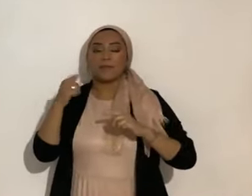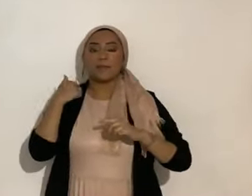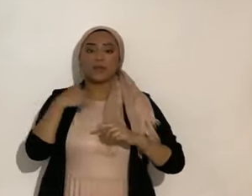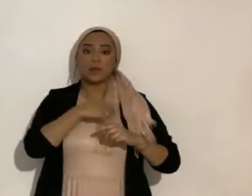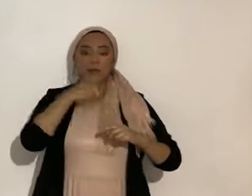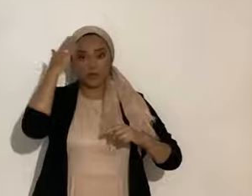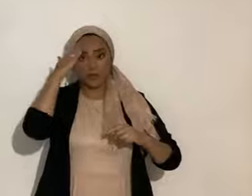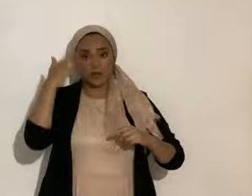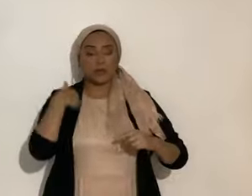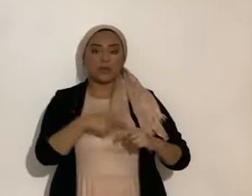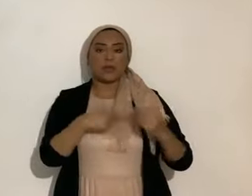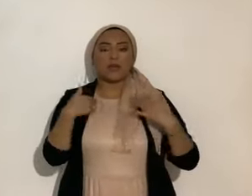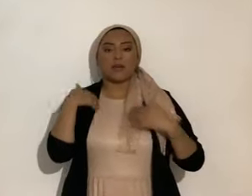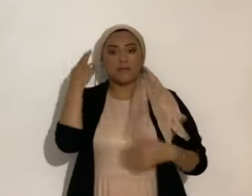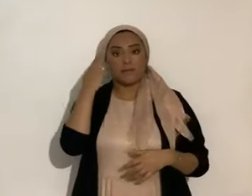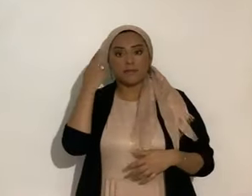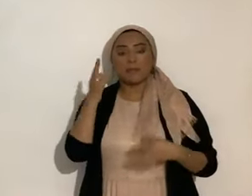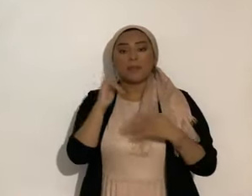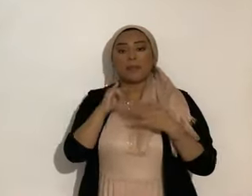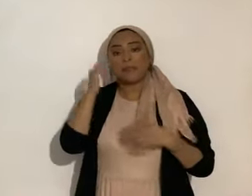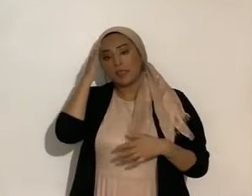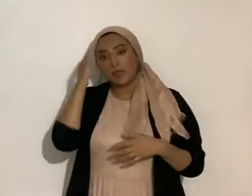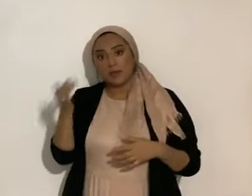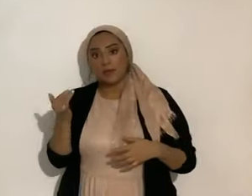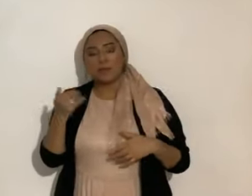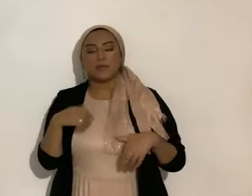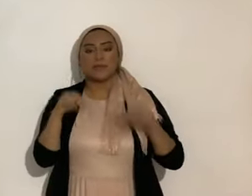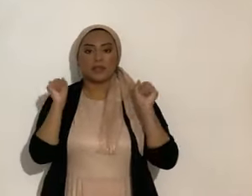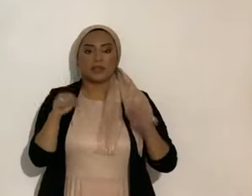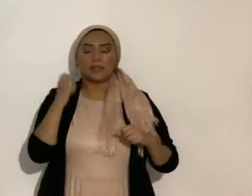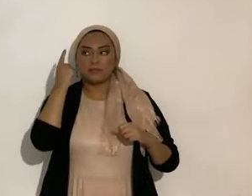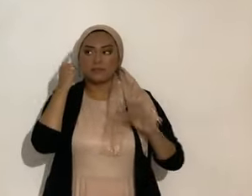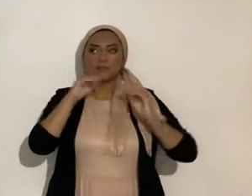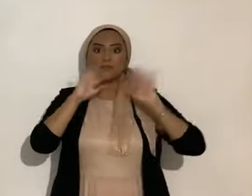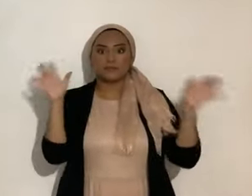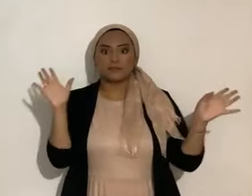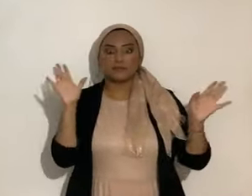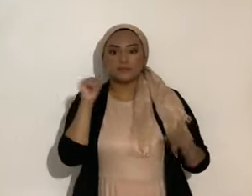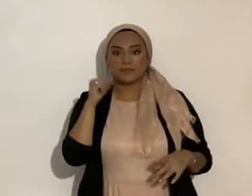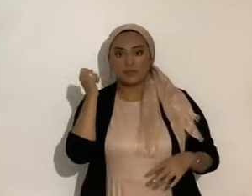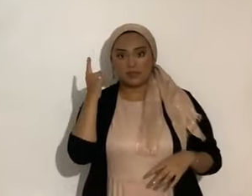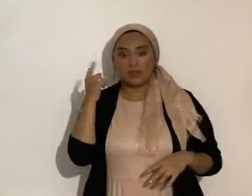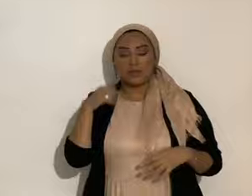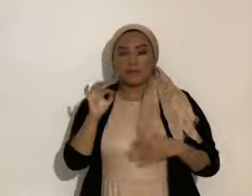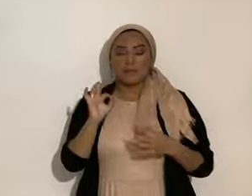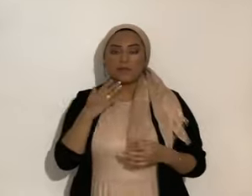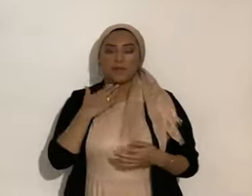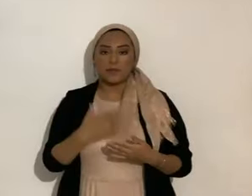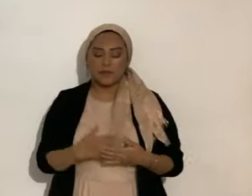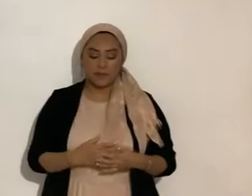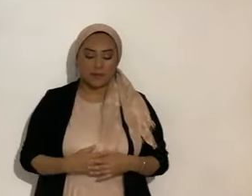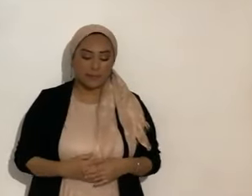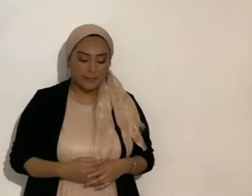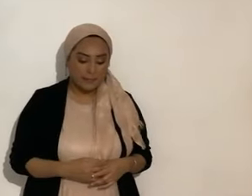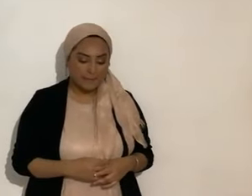que tenemos la razón, y por lo tanto puede ser comprendido. Se entiende perfectamente bien.